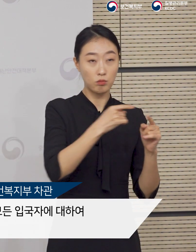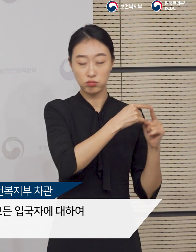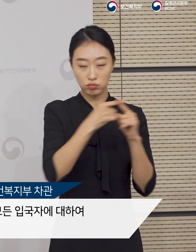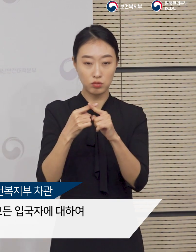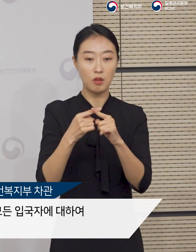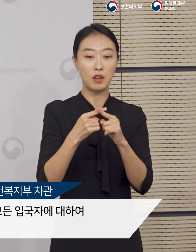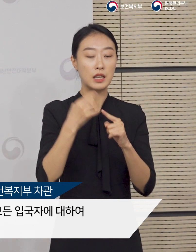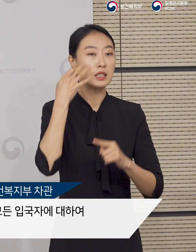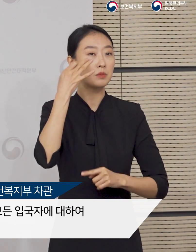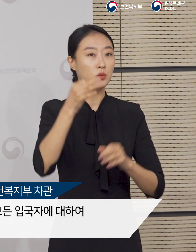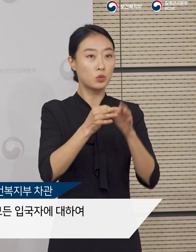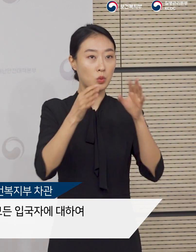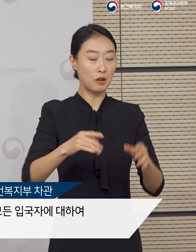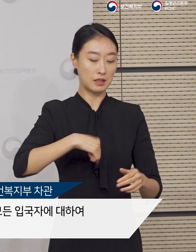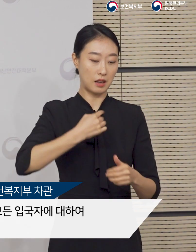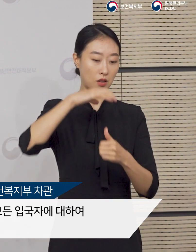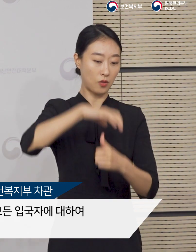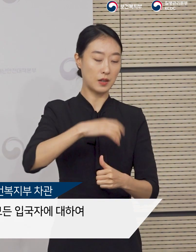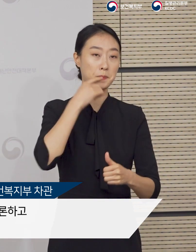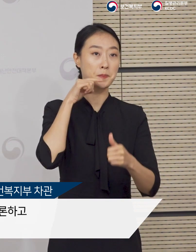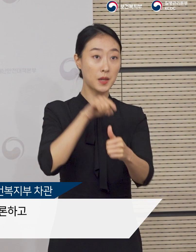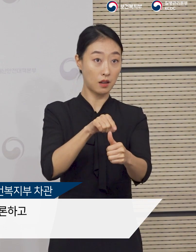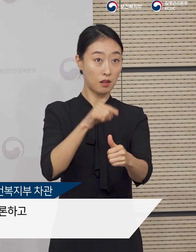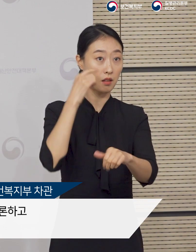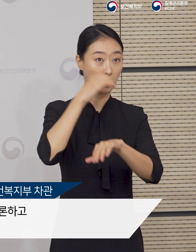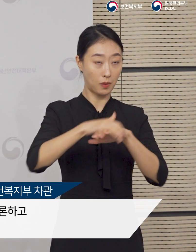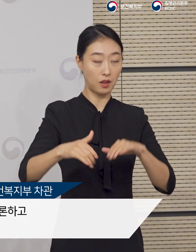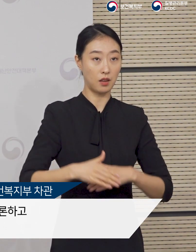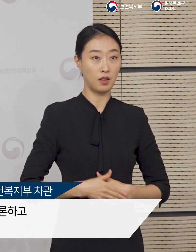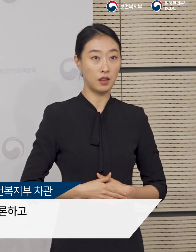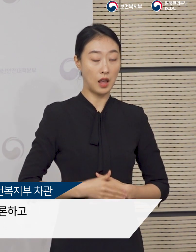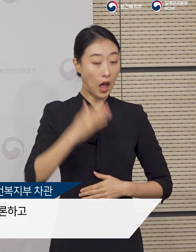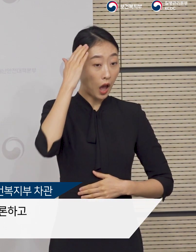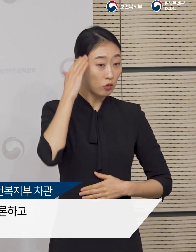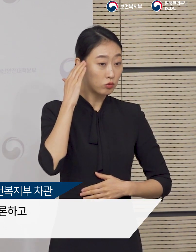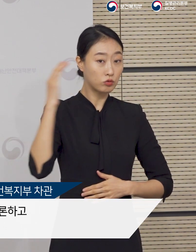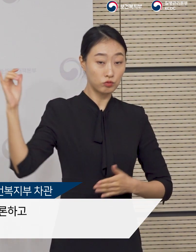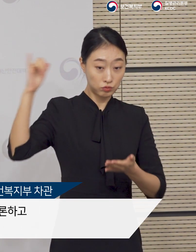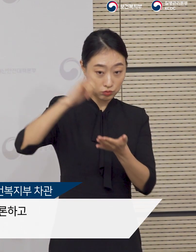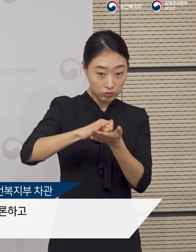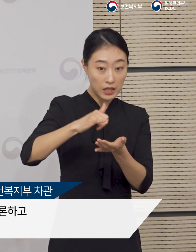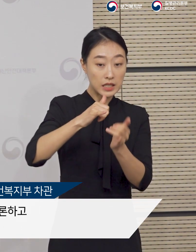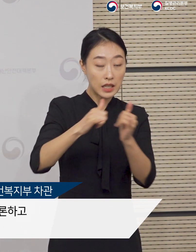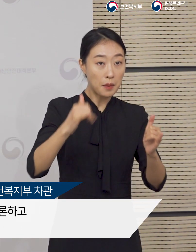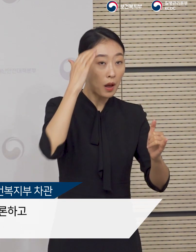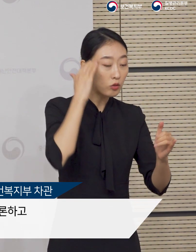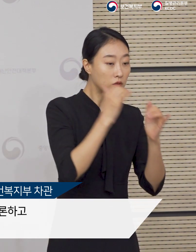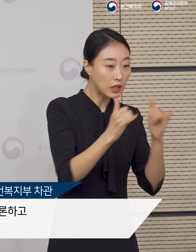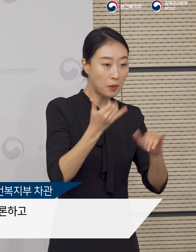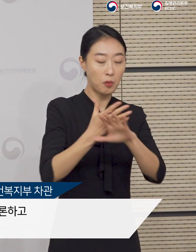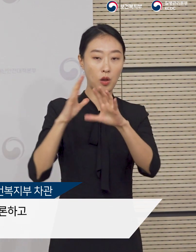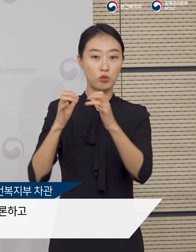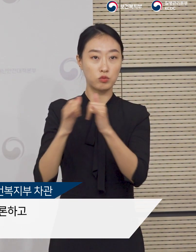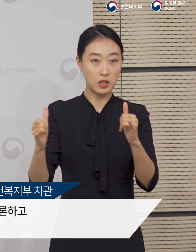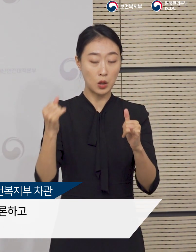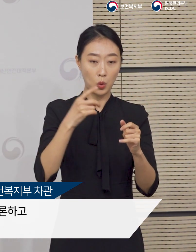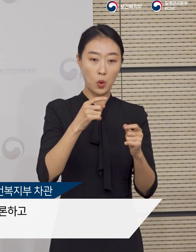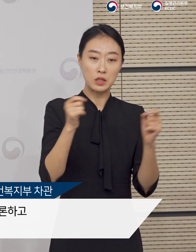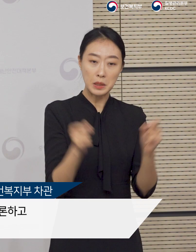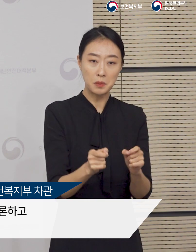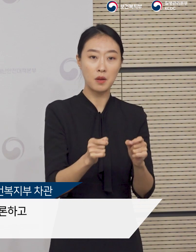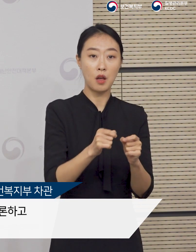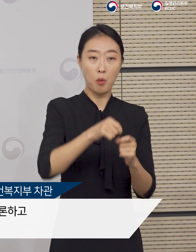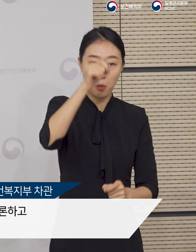2주간 자가격리를 실시하는 것입니다. 이는 내국인과 외국인, 장기 체류와 단기 체류를